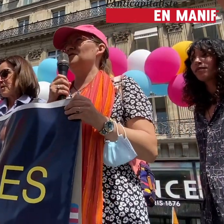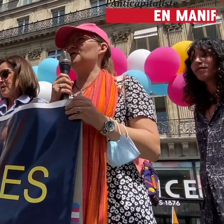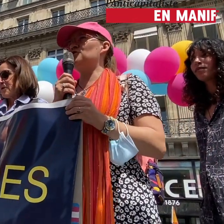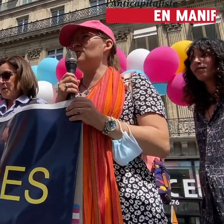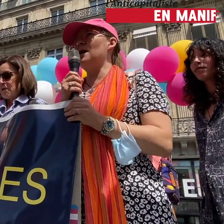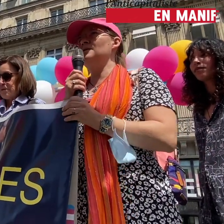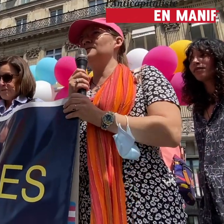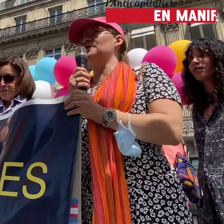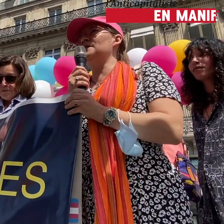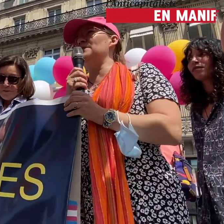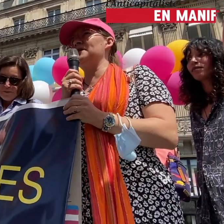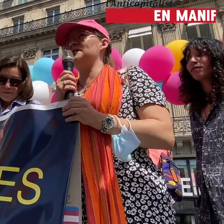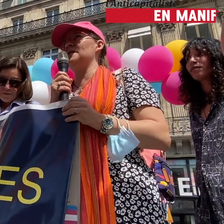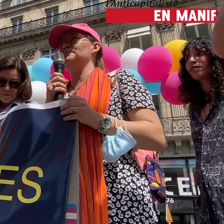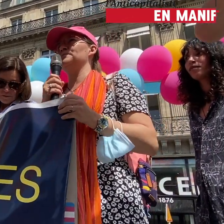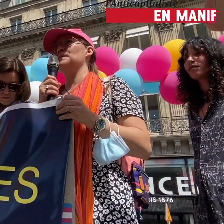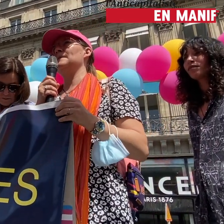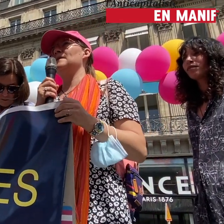Notre choix,